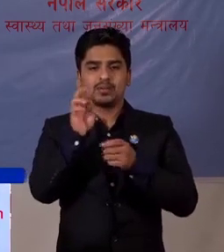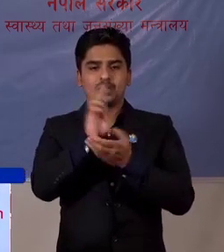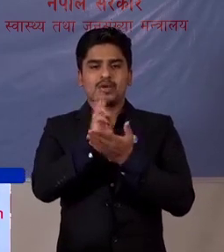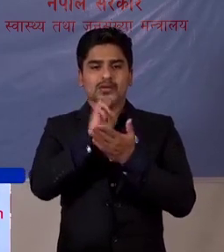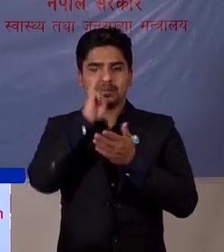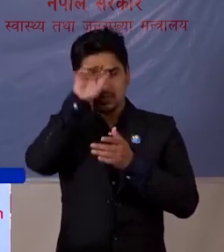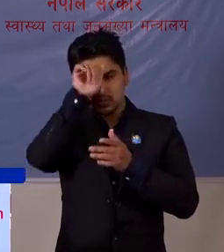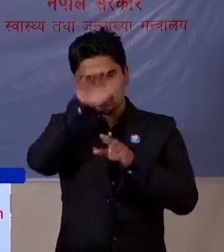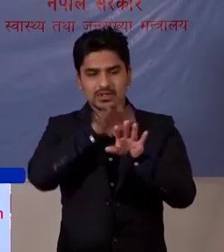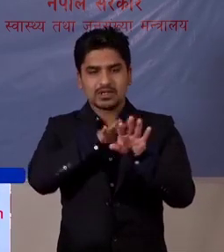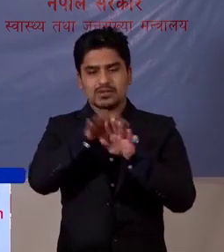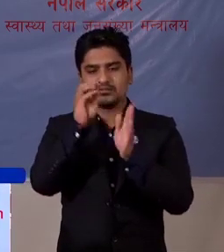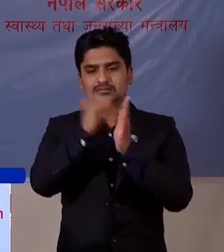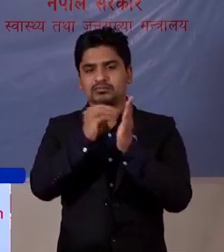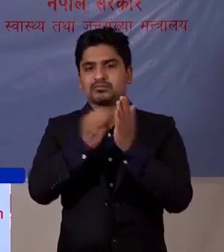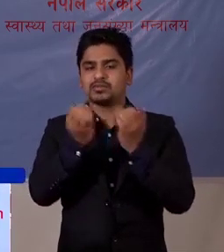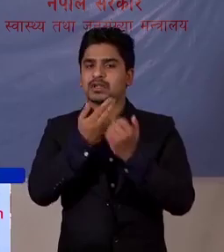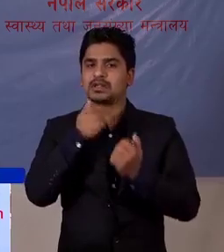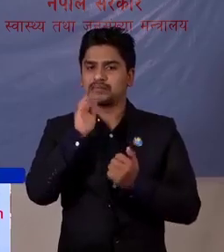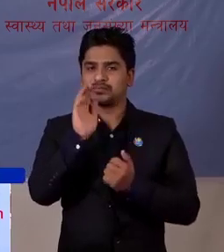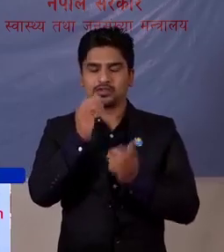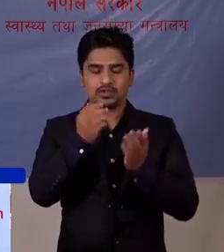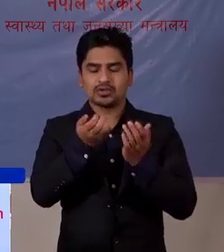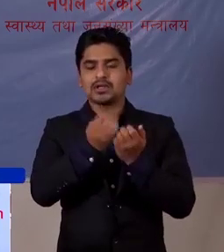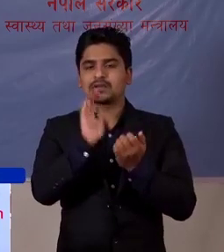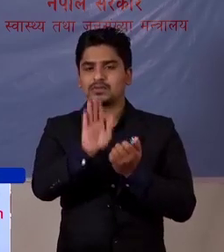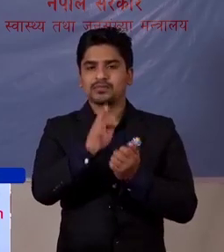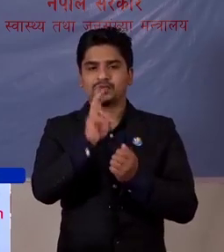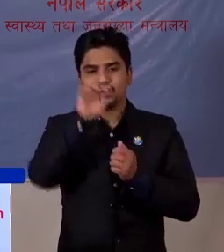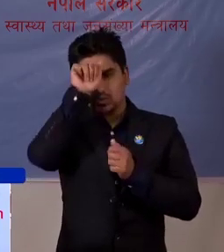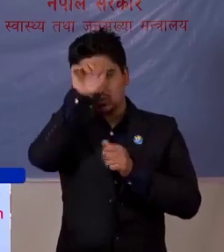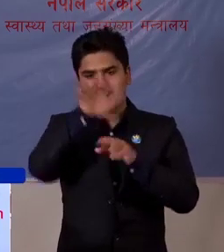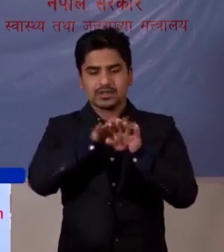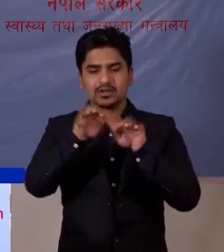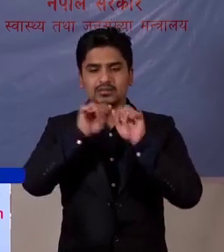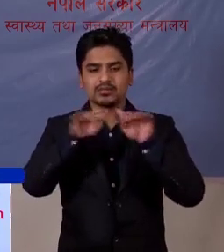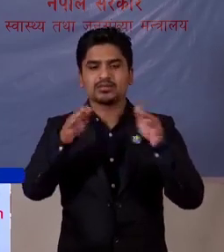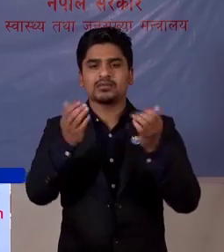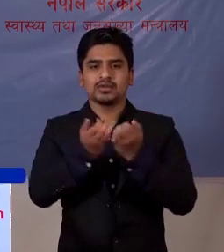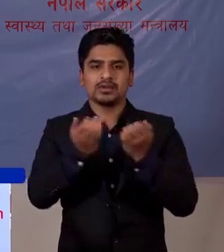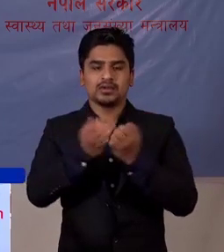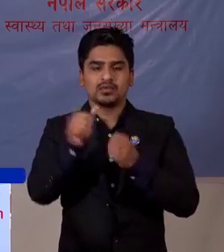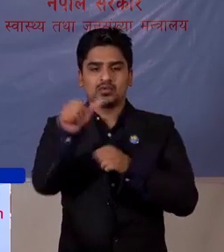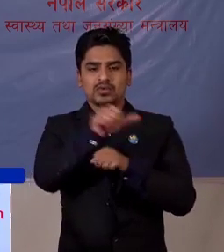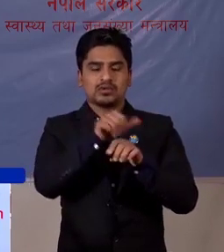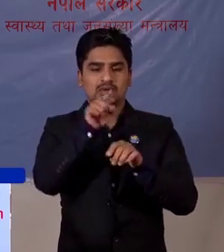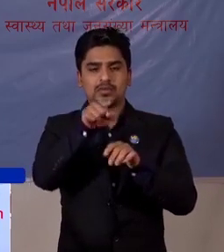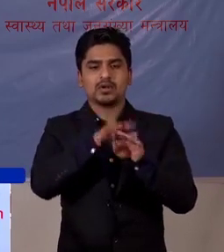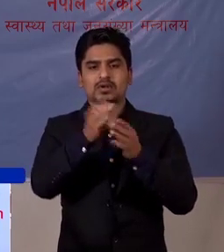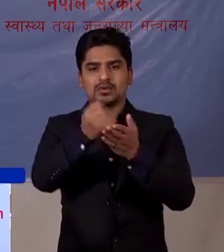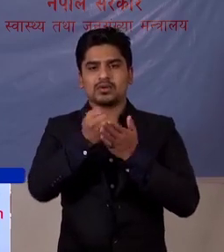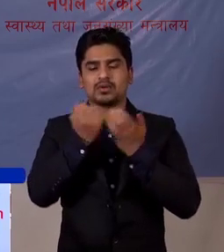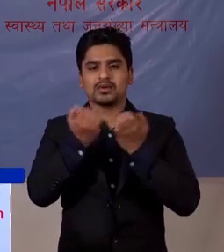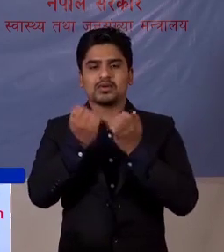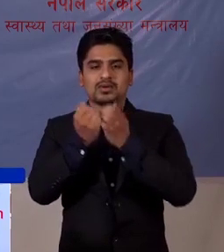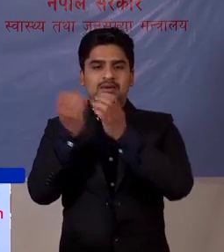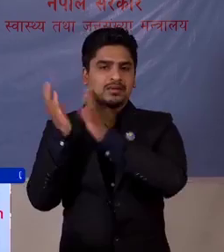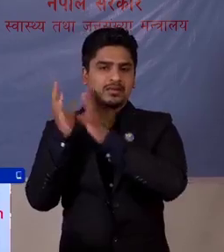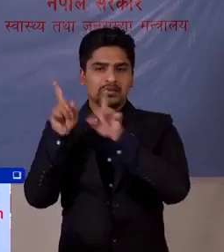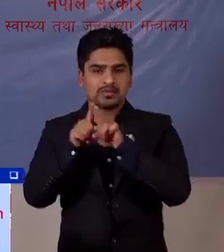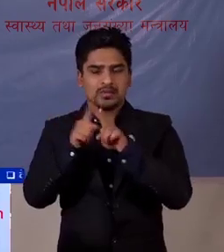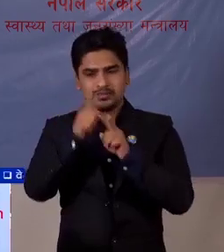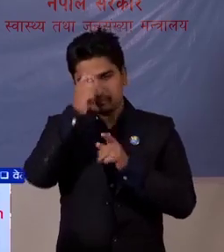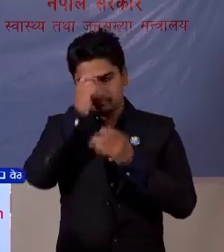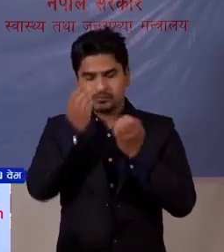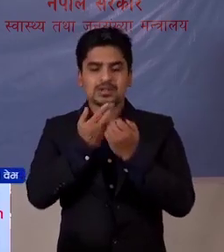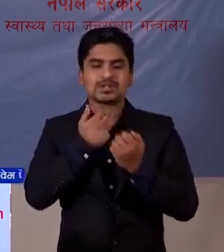हामीले सूचनाहरू उपलब्ध गराउँदै आएका छौँ। यो सूचनाहरू प्रवाह गर्नमा यहाँहरूले सघाउनु भएको भूमिकाको पनि हामी